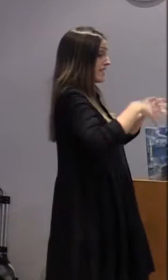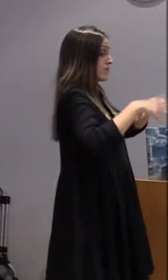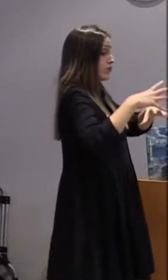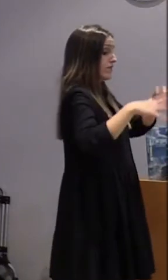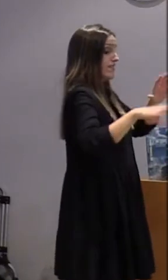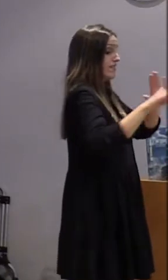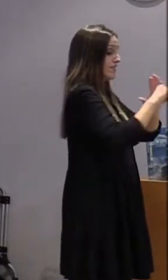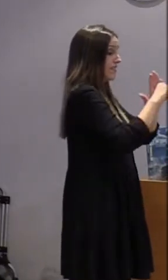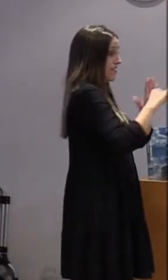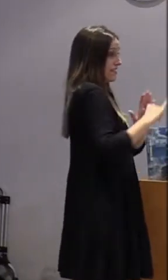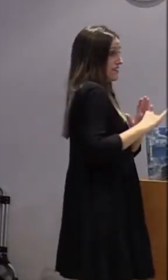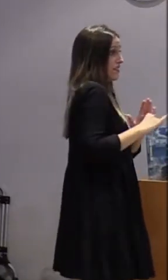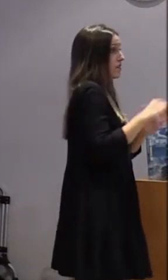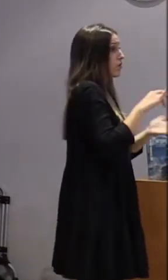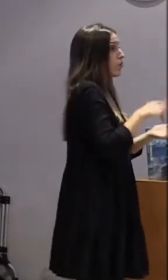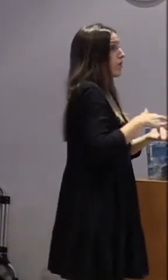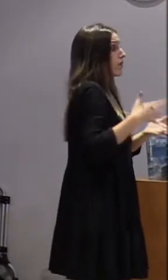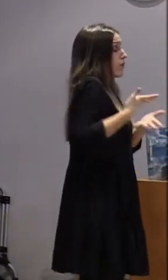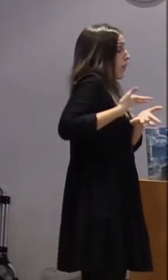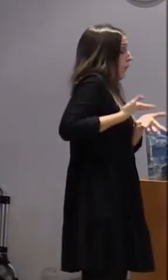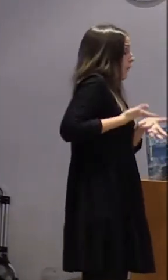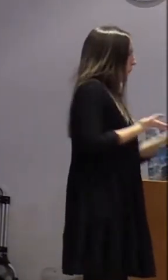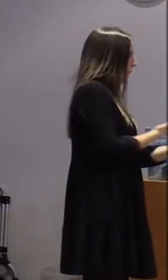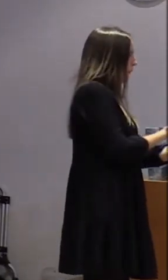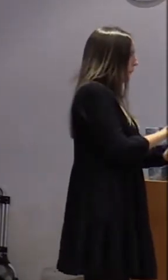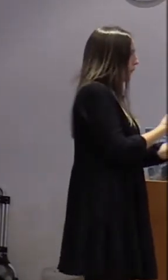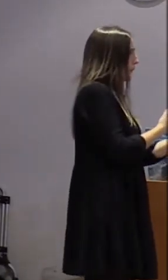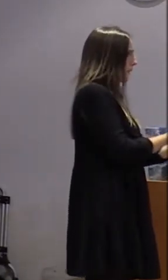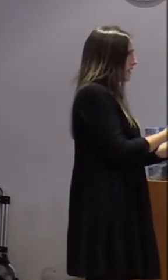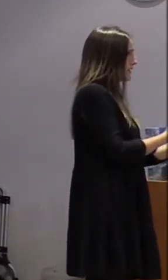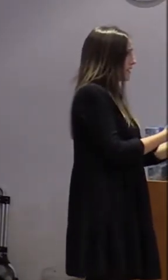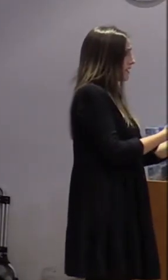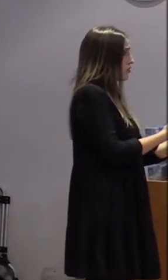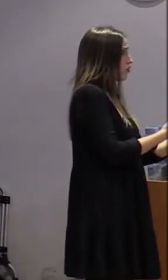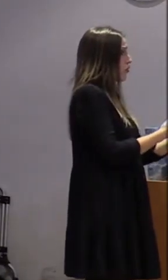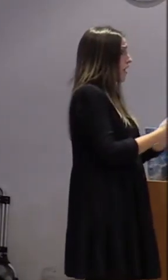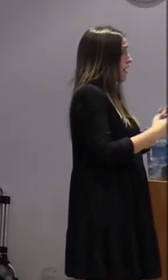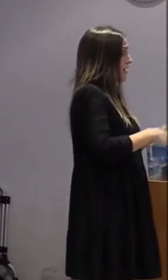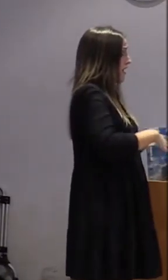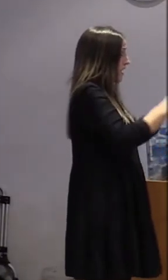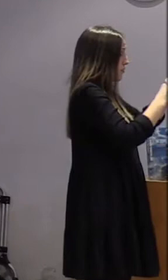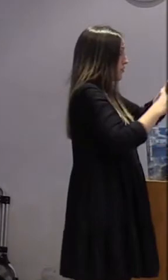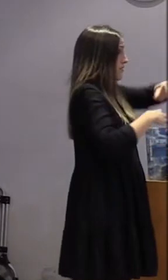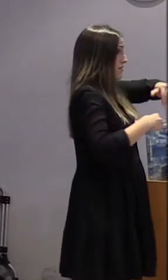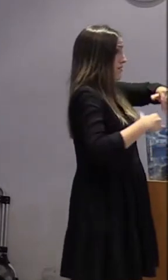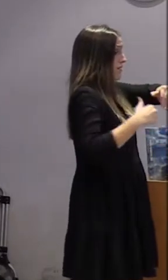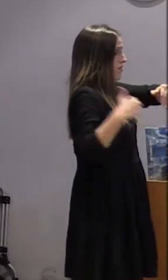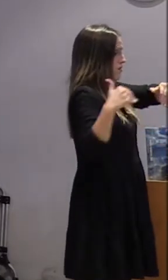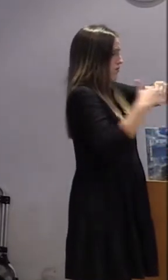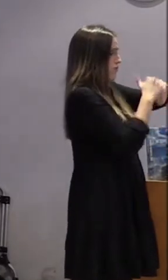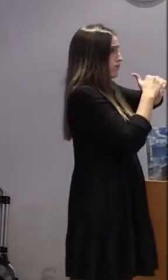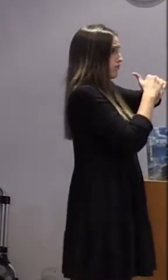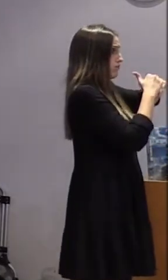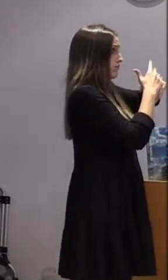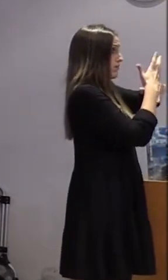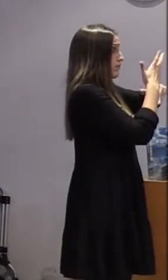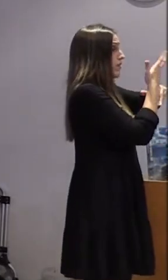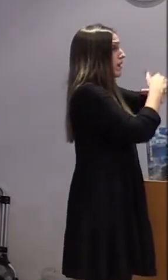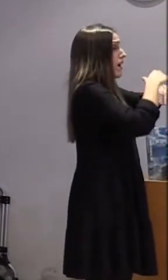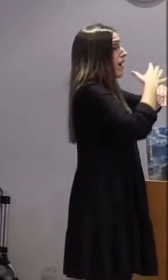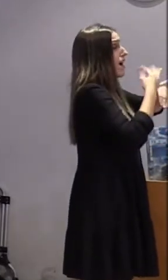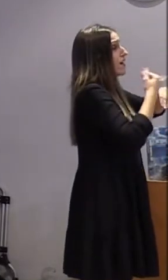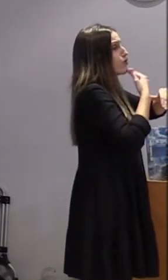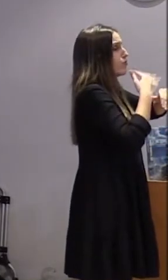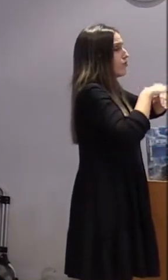cuando un flujo de aire intenso impacta contra la montaña o la cordillera, lo que provoca que haya una